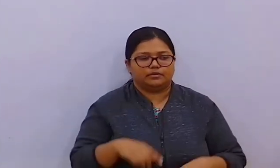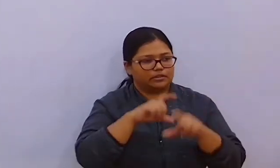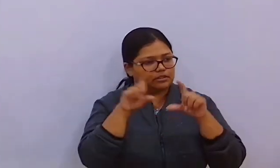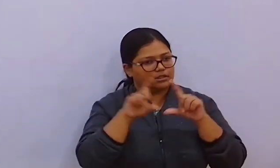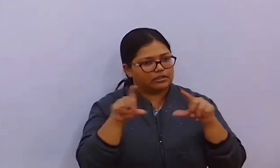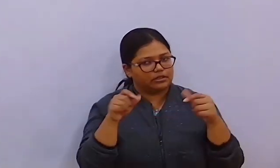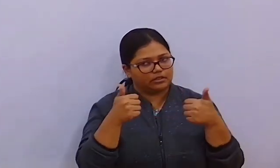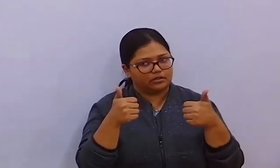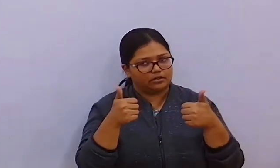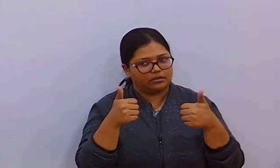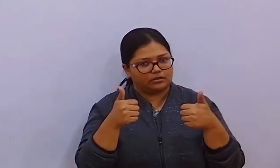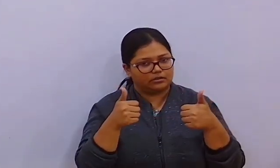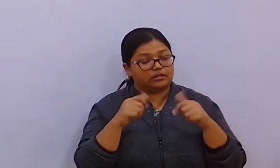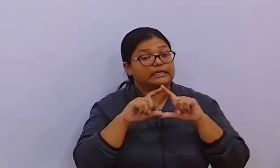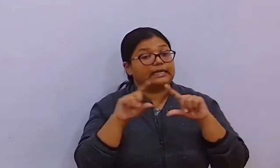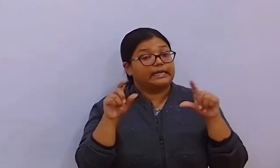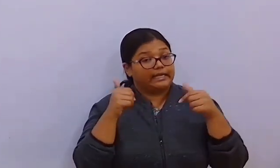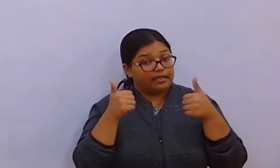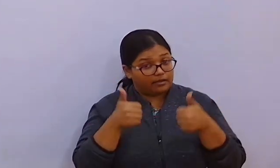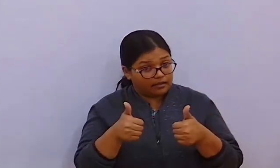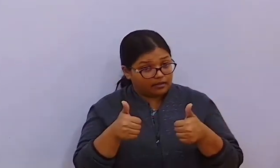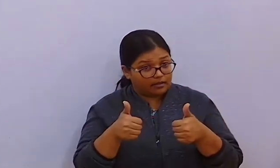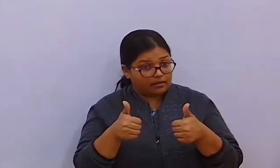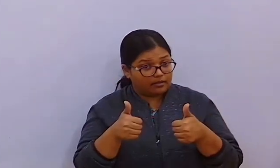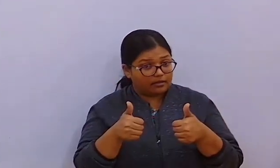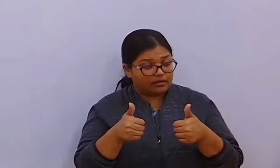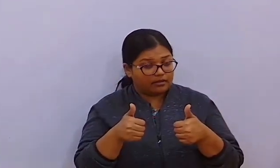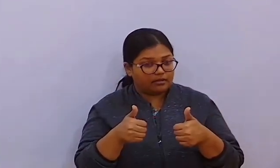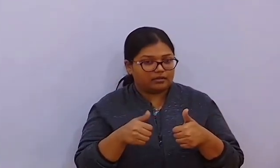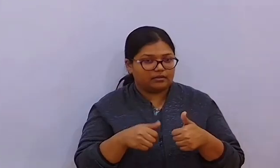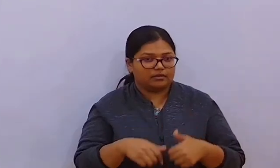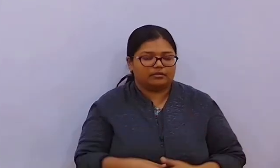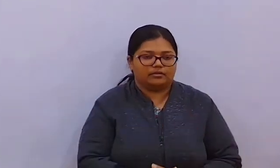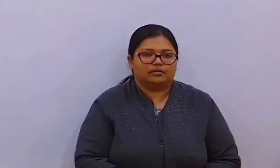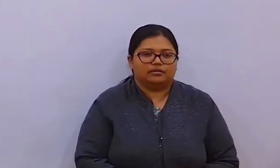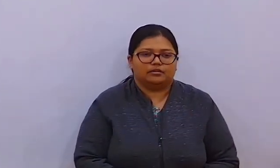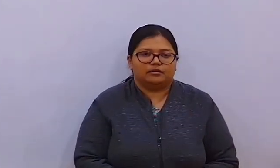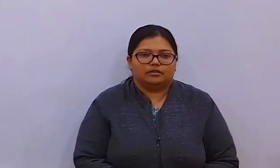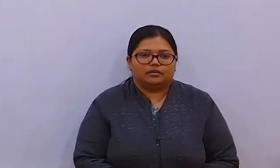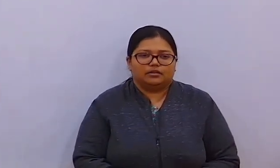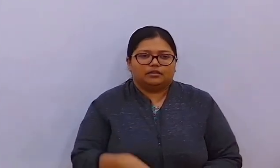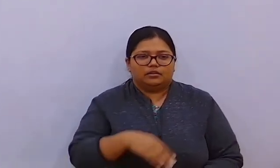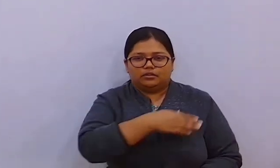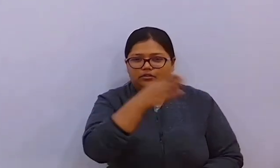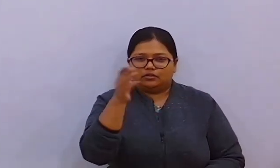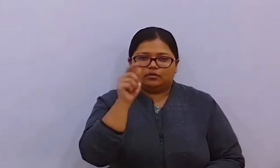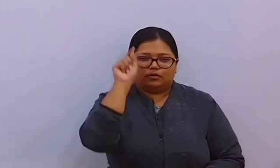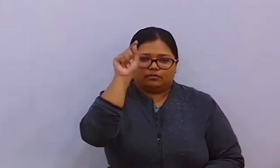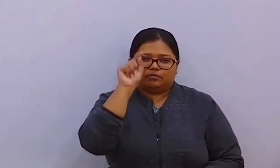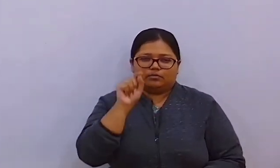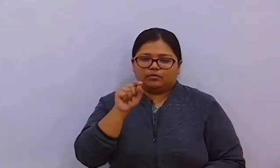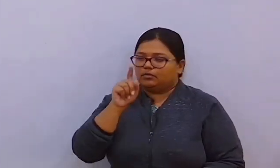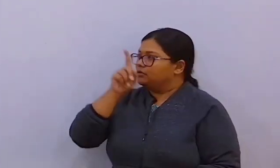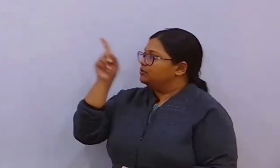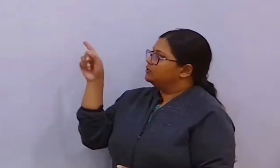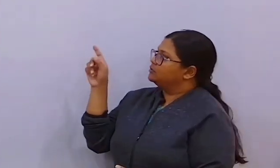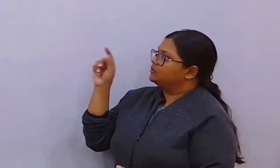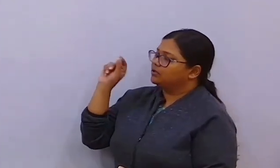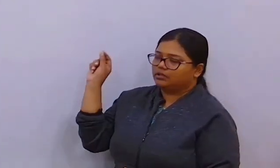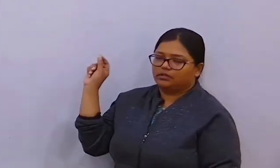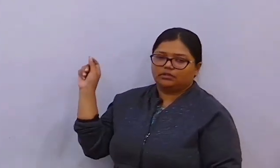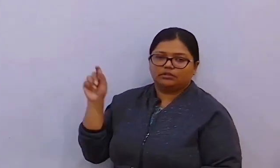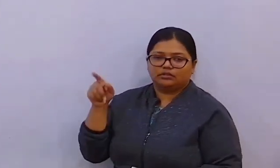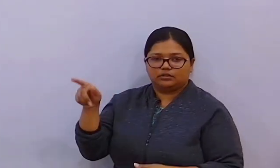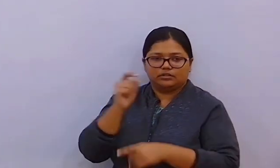चलो, तो अशोक की जो जानकारी हम बोले हैं उसी को बोर्ड में सिर्फ कीवर्ड्स लिख दे रहे हैं, जो देख के लिख रहे हैं वो स्क्रीनशॉट कर लें। क्लियर है?